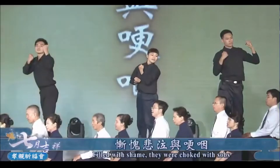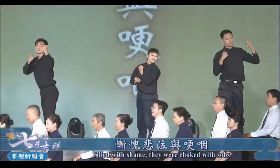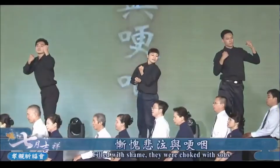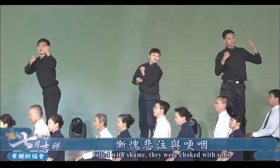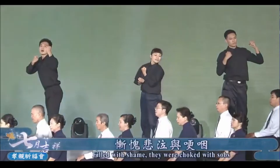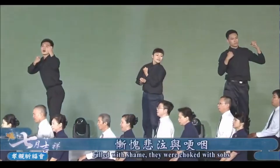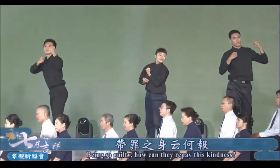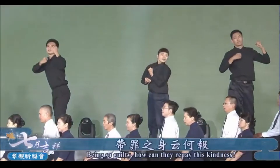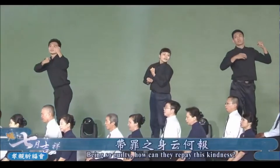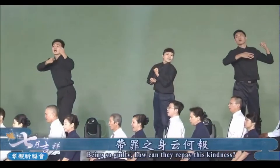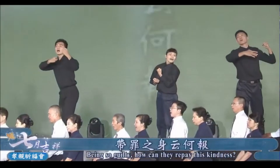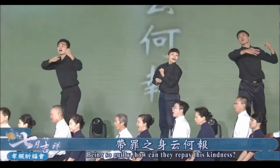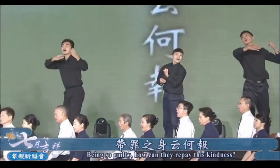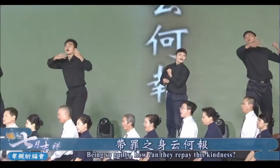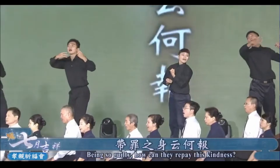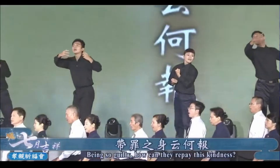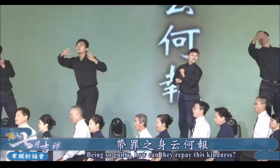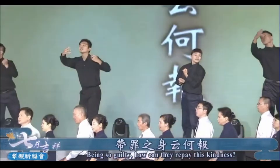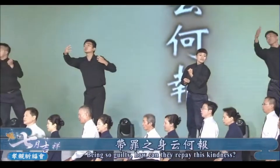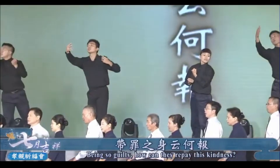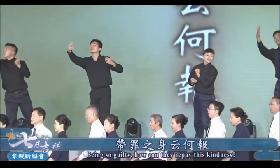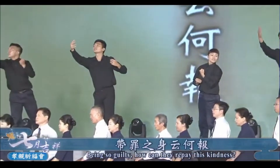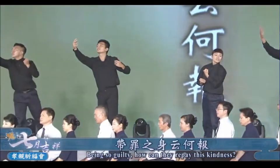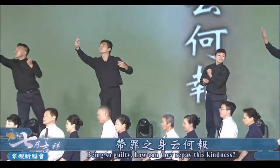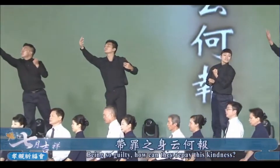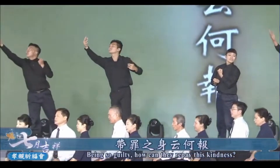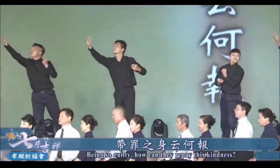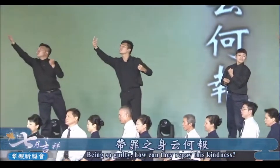咽，待罪至深